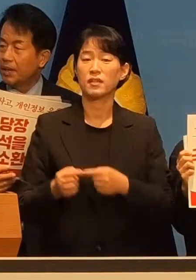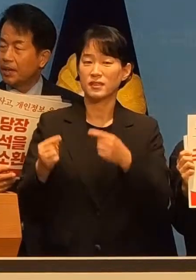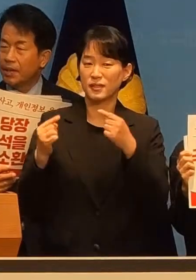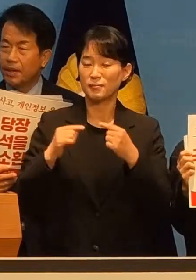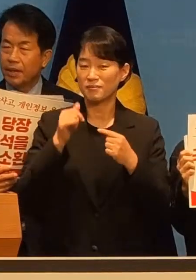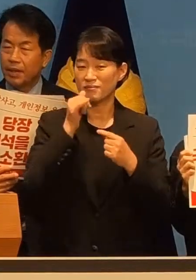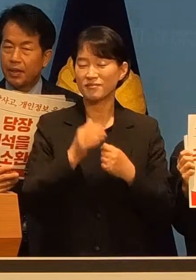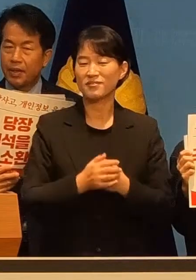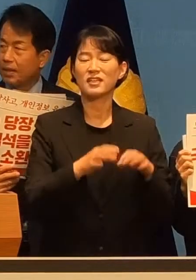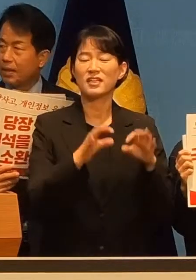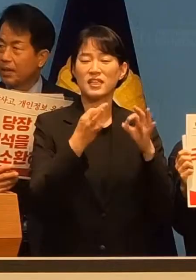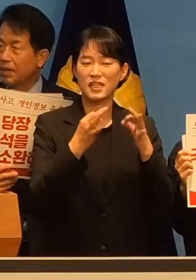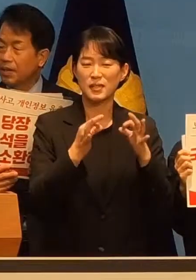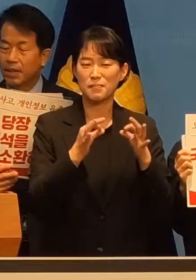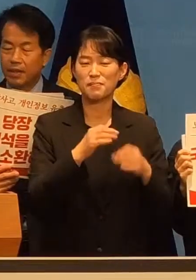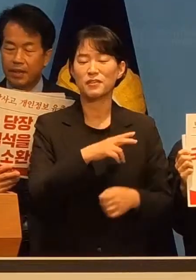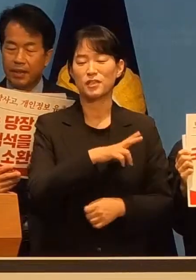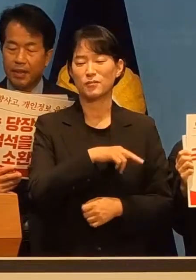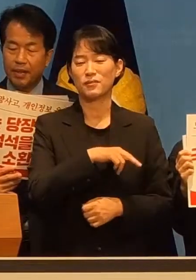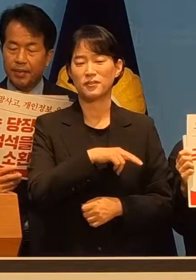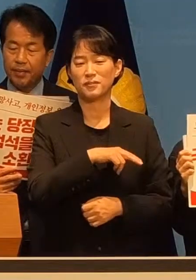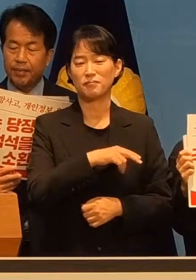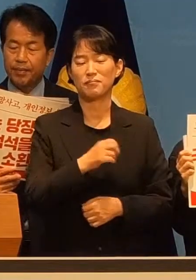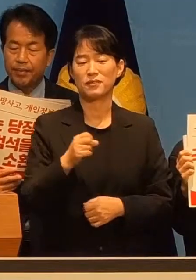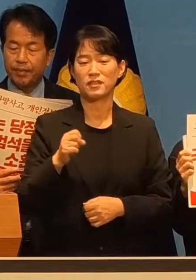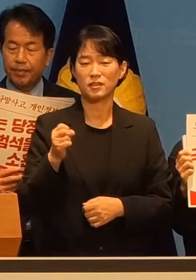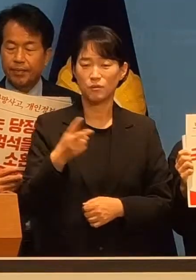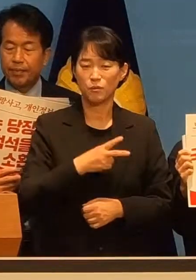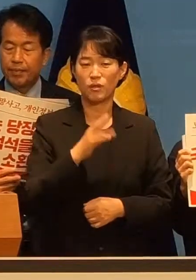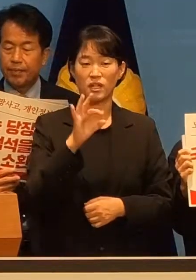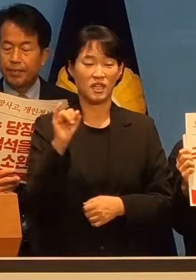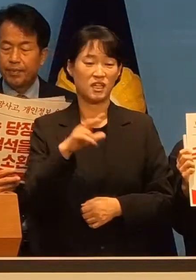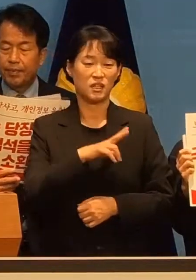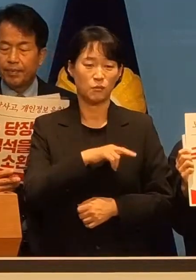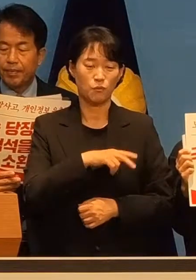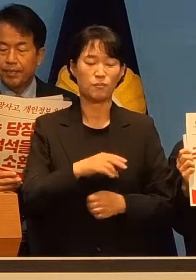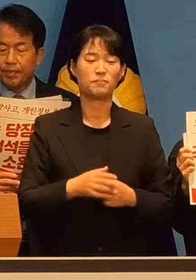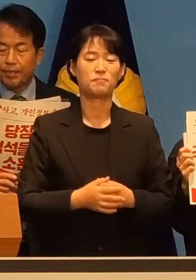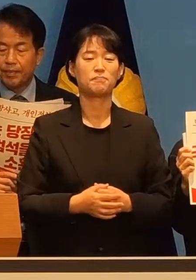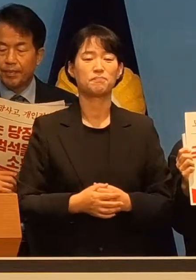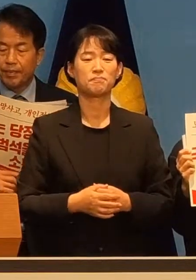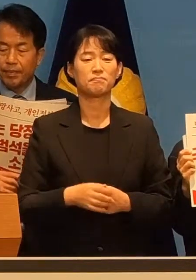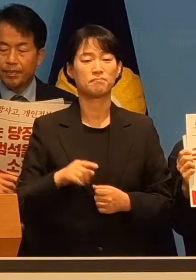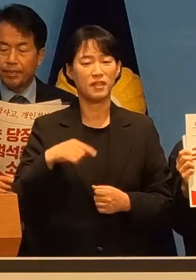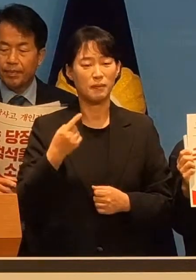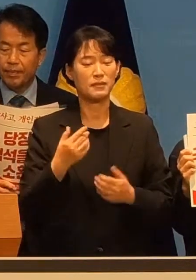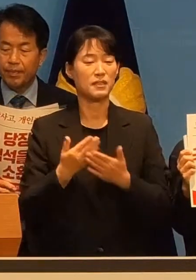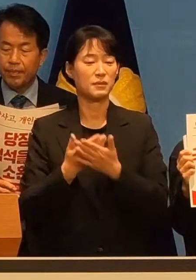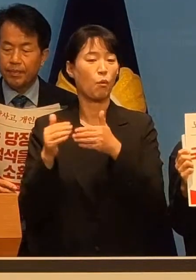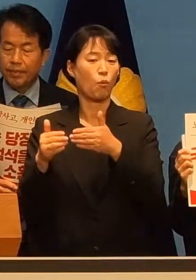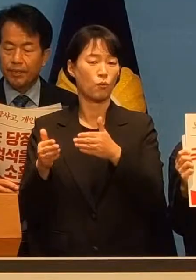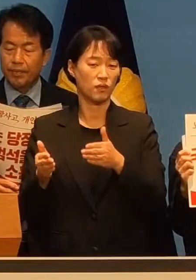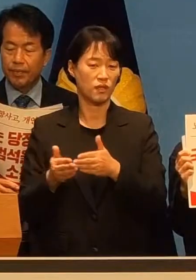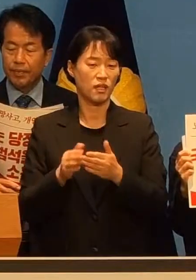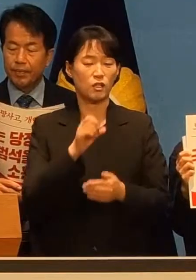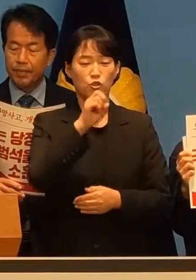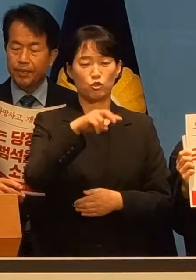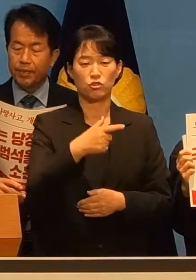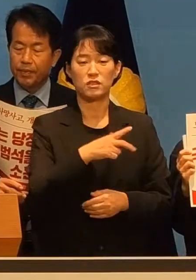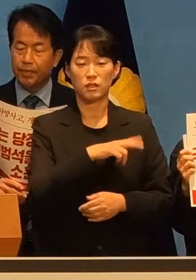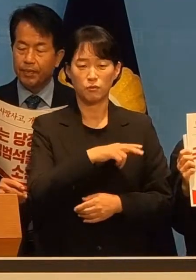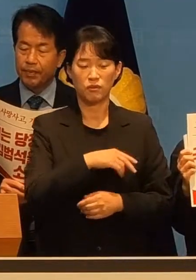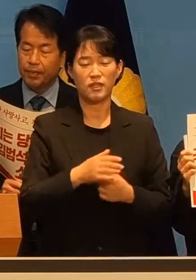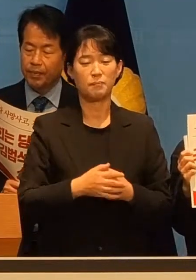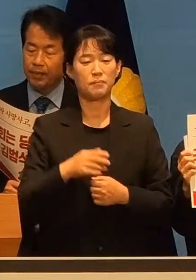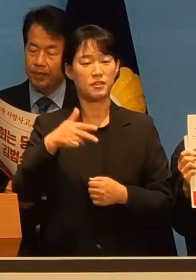참석하셨네요. 김남근 의원님, 그 다음에 이강일 의원님, 그리고 그 다음에 진보당에서 윤종호 의원님,